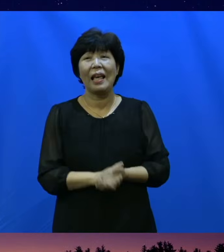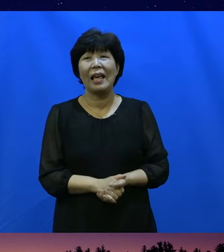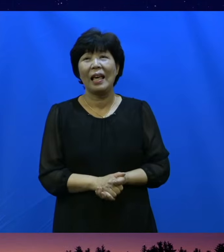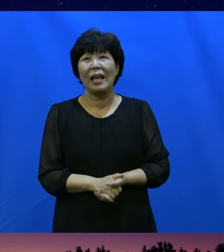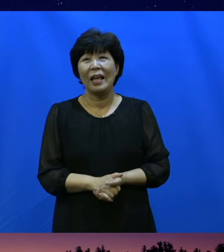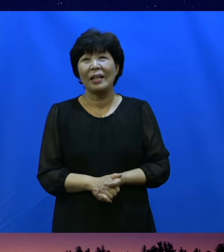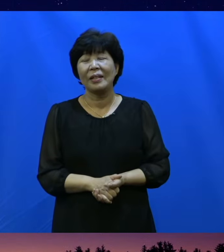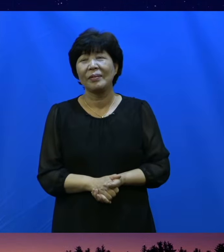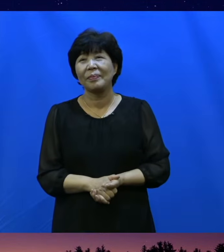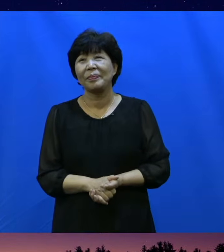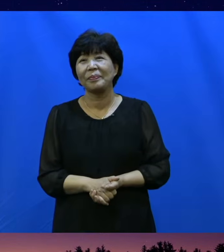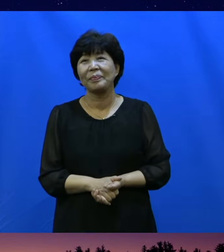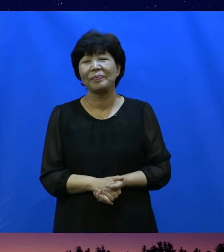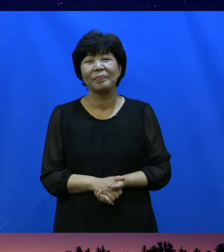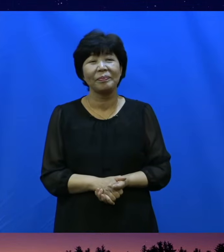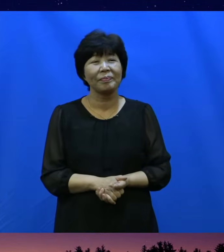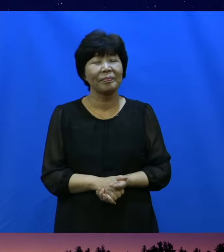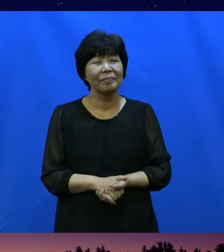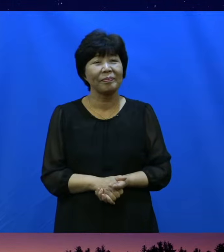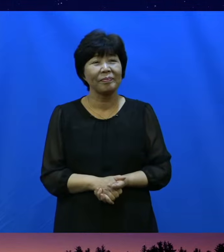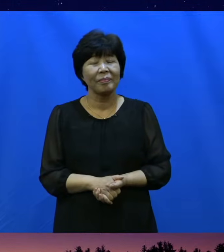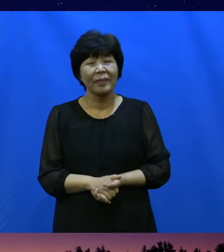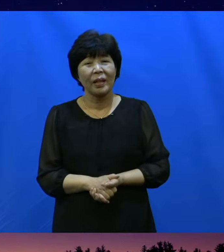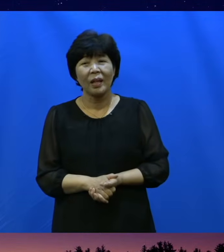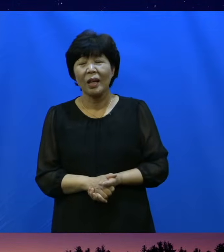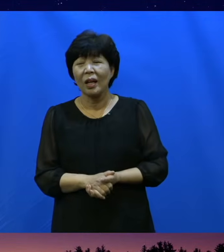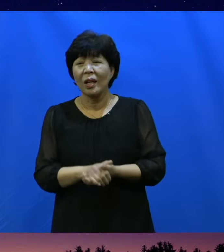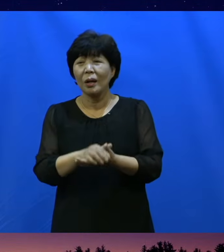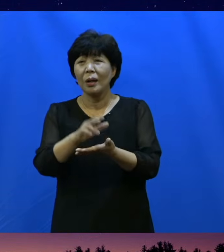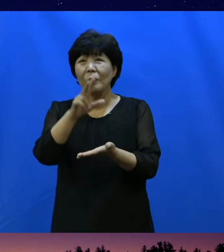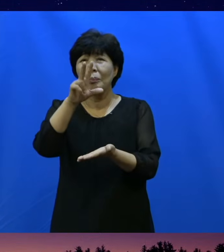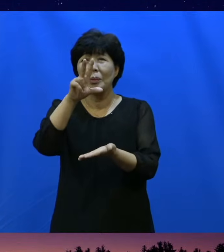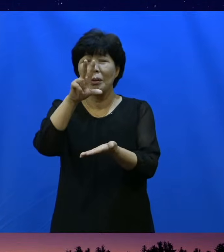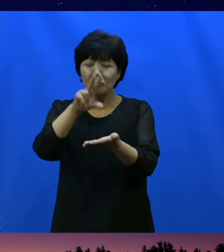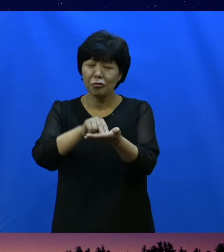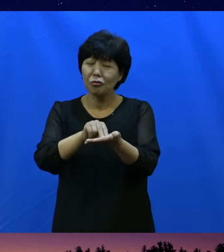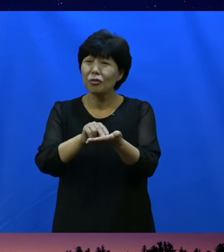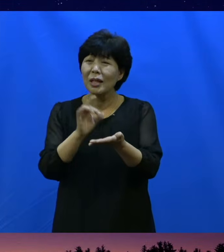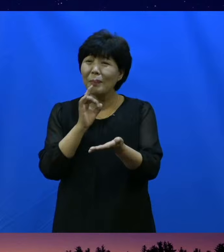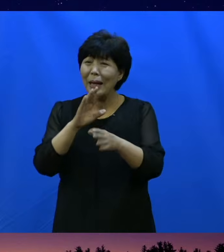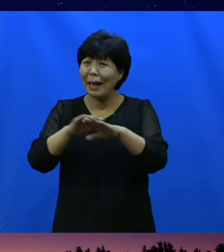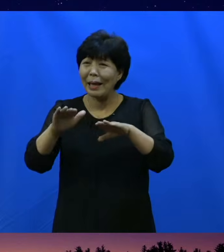그냥 이렇게 어떤 사건이나 문제로 인해 툭 떨어질 수 있는 관계가 아니에요.